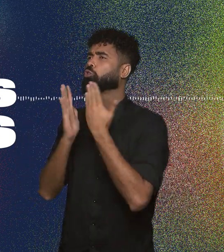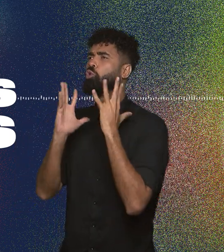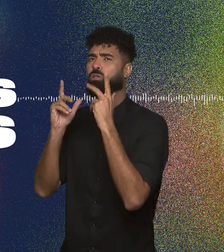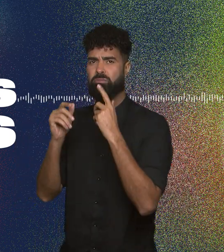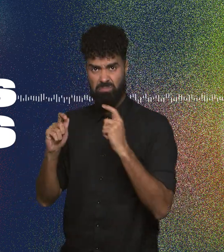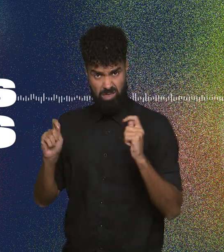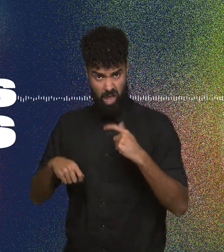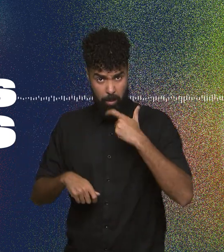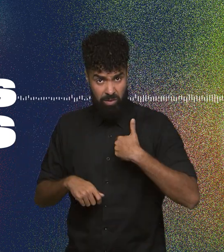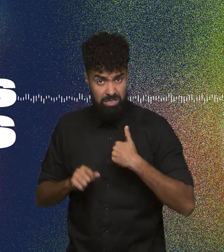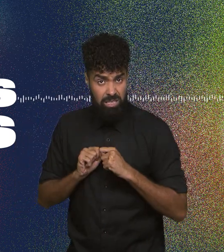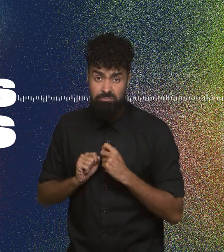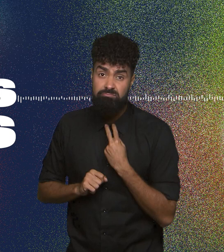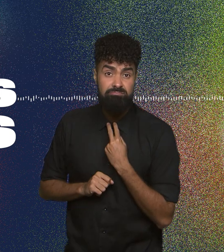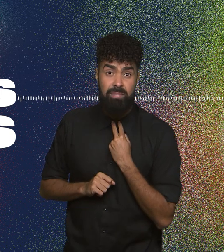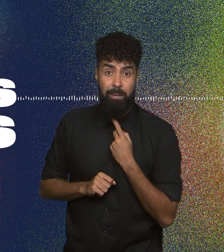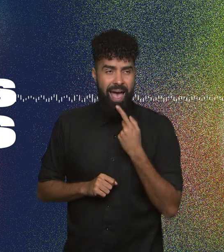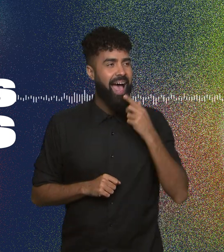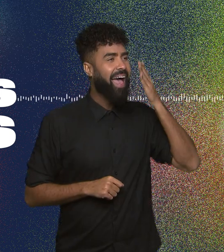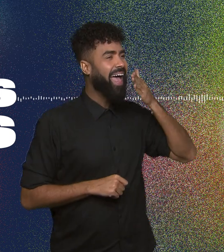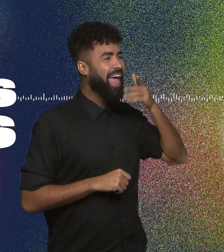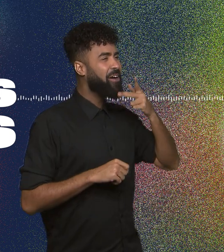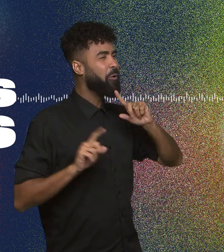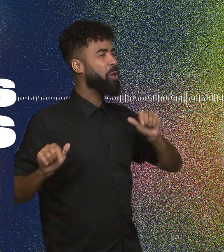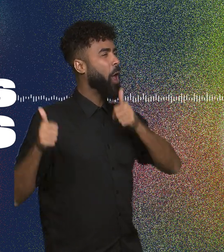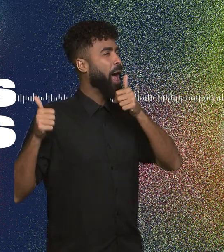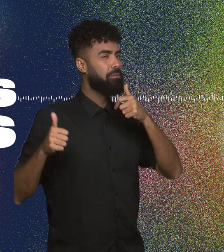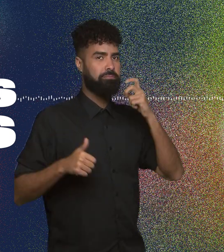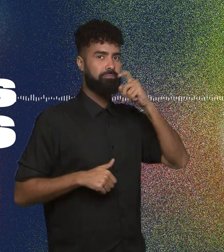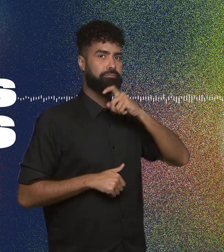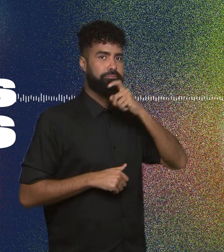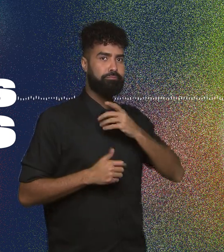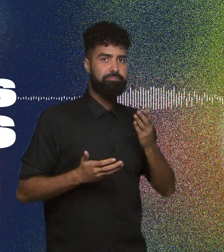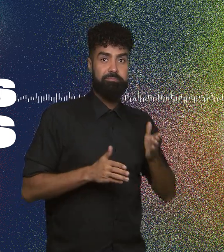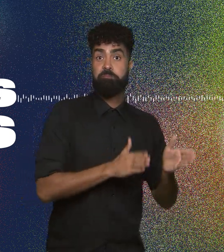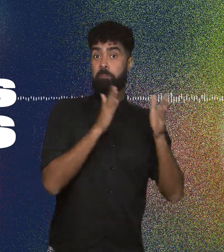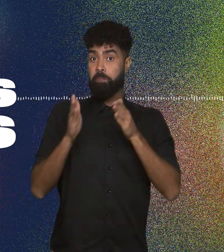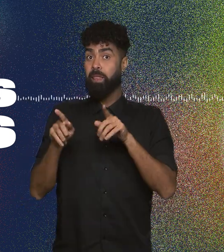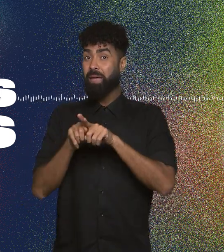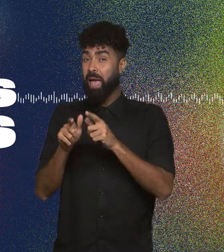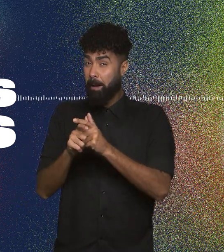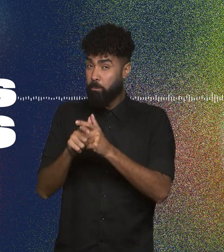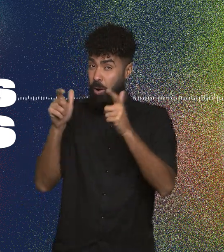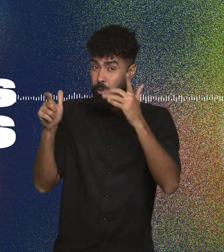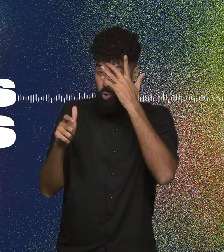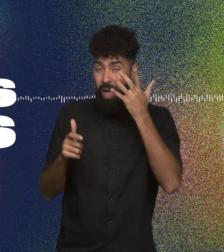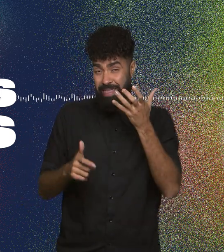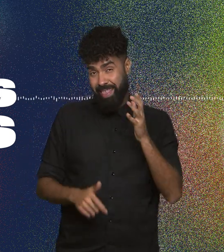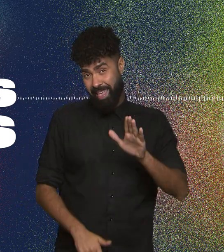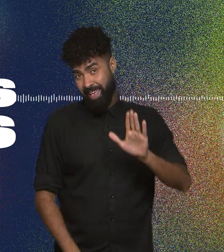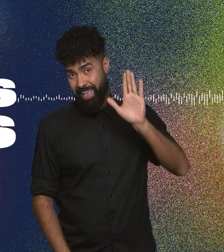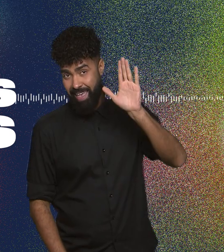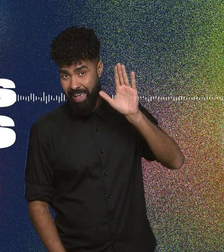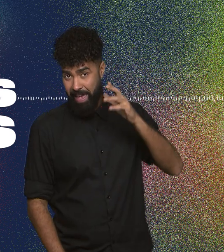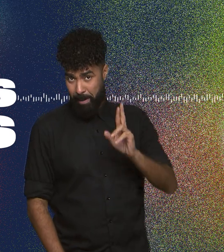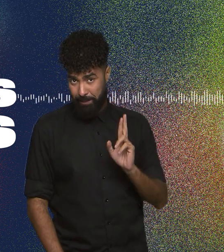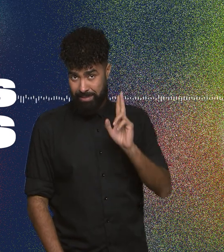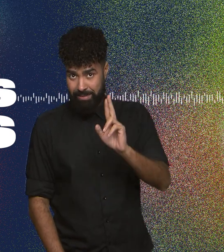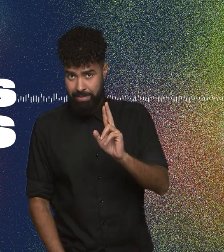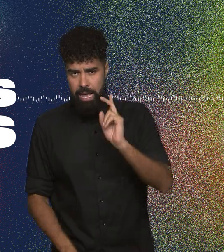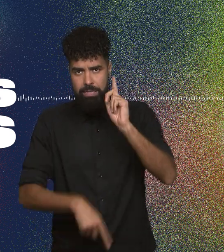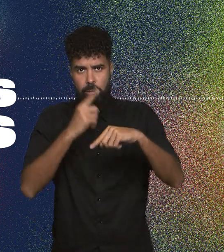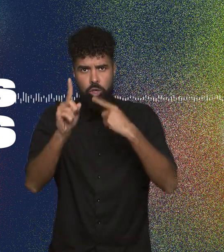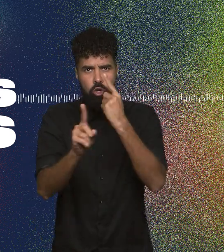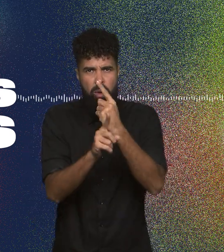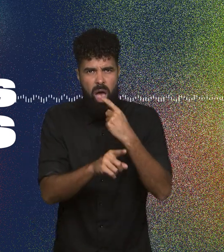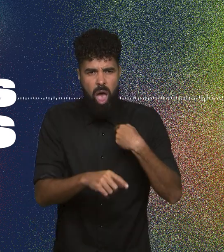alcance. E vai ser uma desanimidade. Então, vai ter a maioria das pessoas que queriam ser representantes, só que quando descobriram que ia